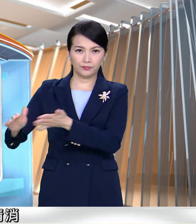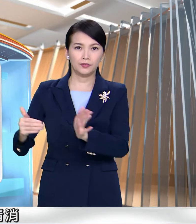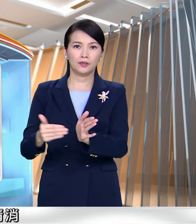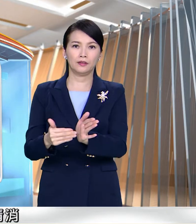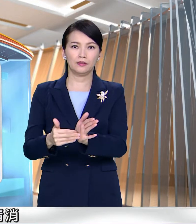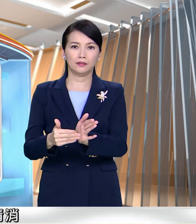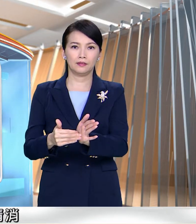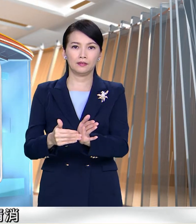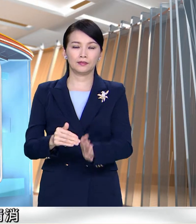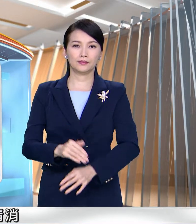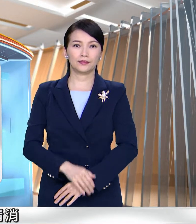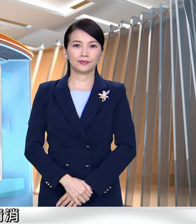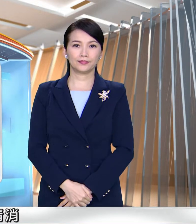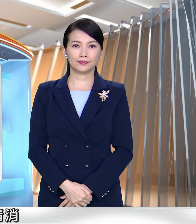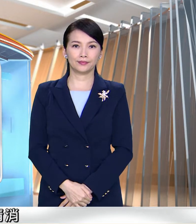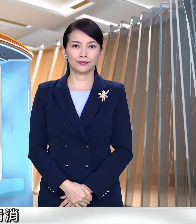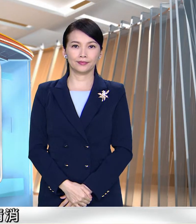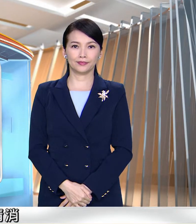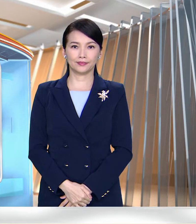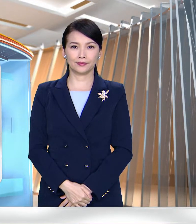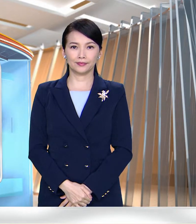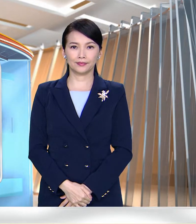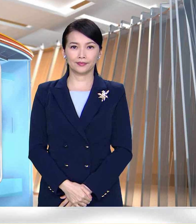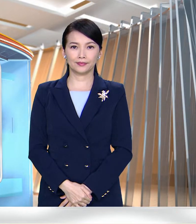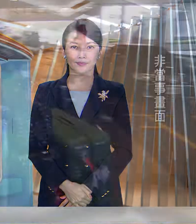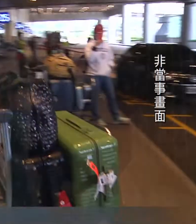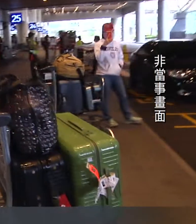前已经完成相关的清消。